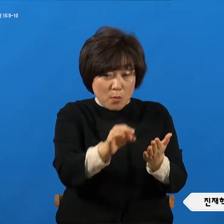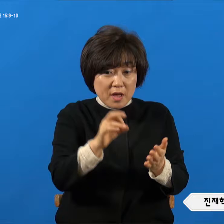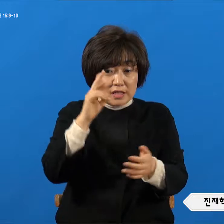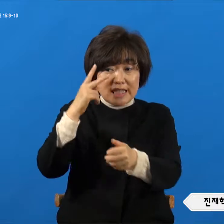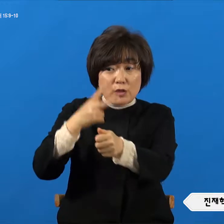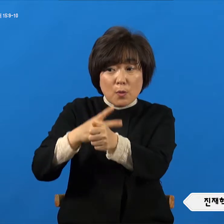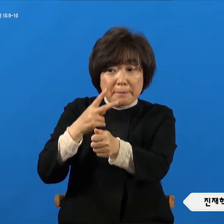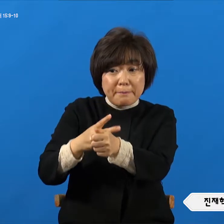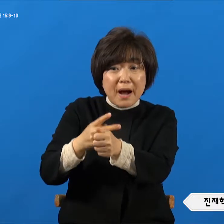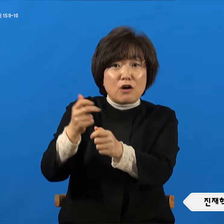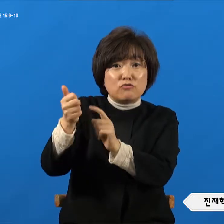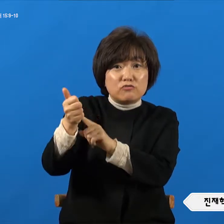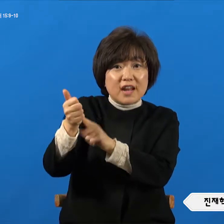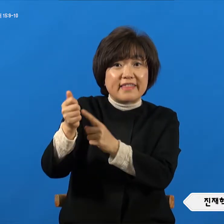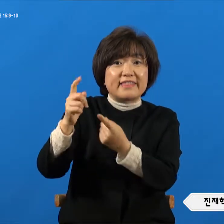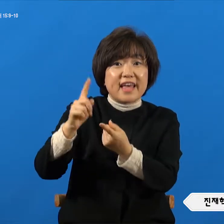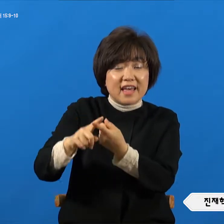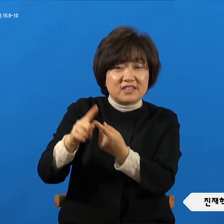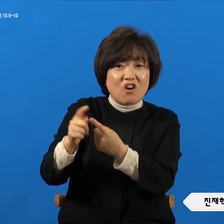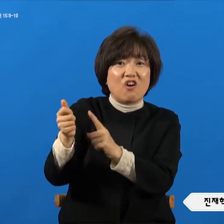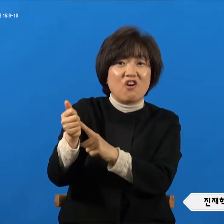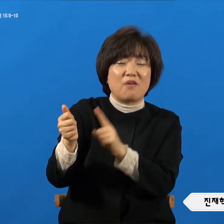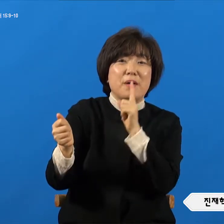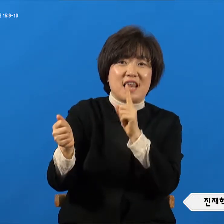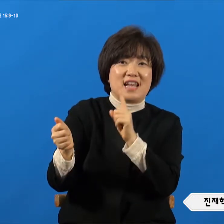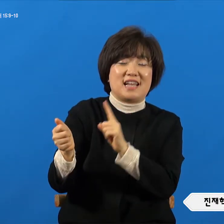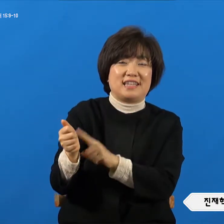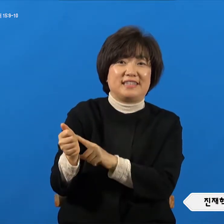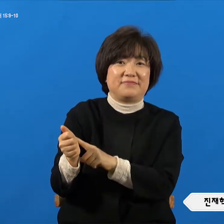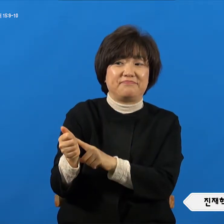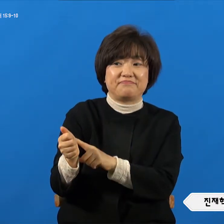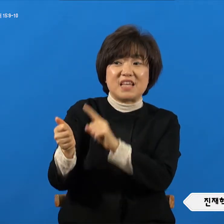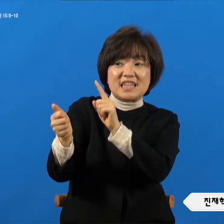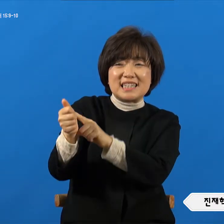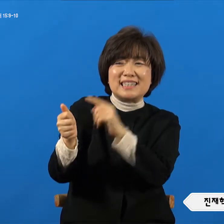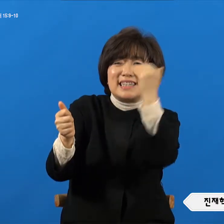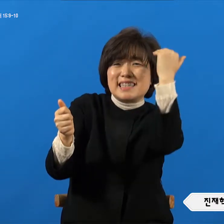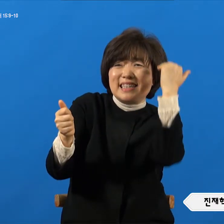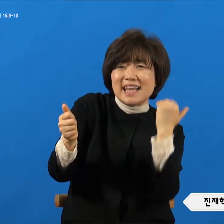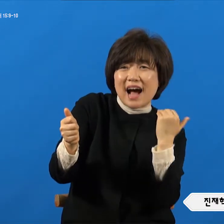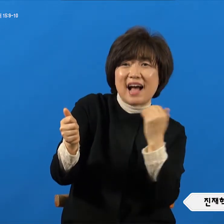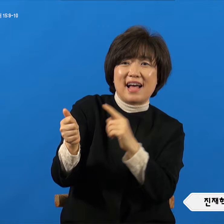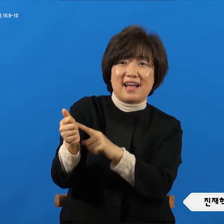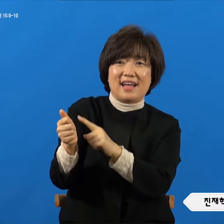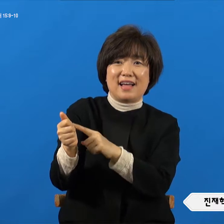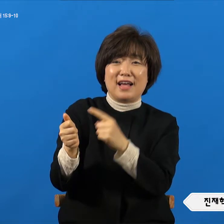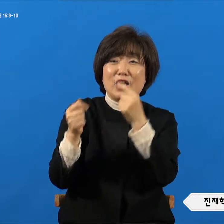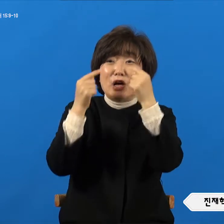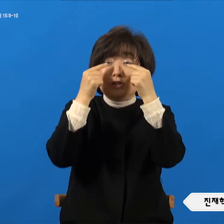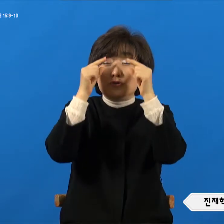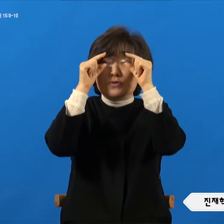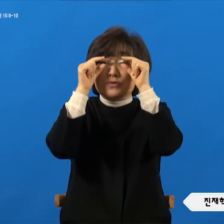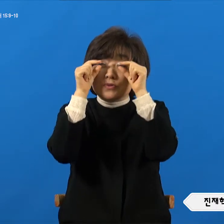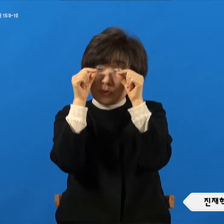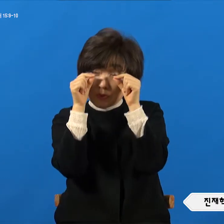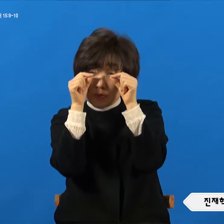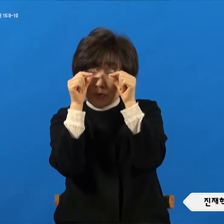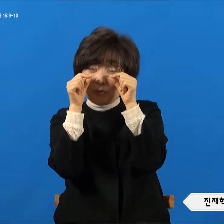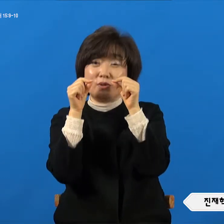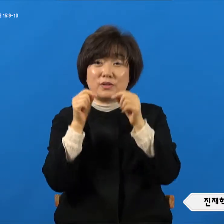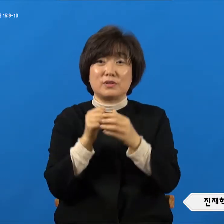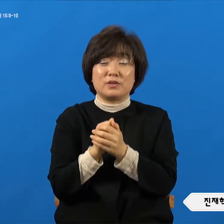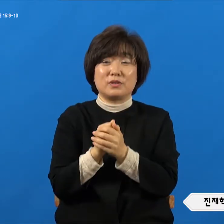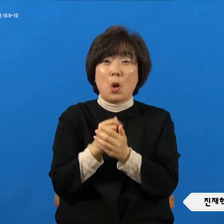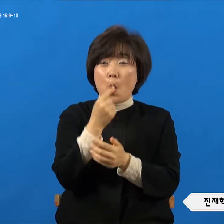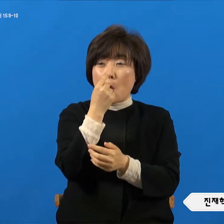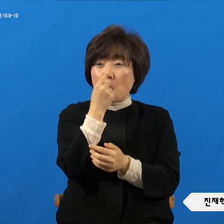바울의 모습을 이렇게 설명하고 있습니다. 그는 키가 작고 두 눈썹이 거의